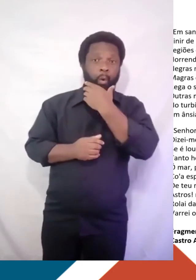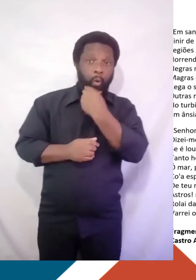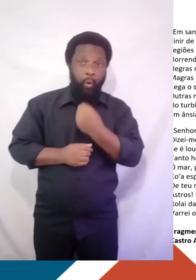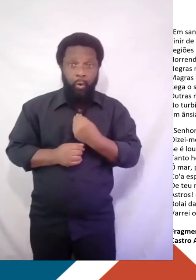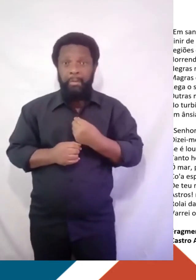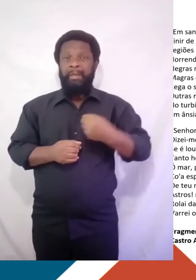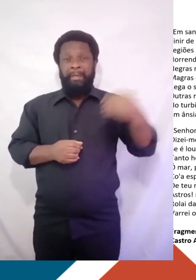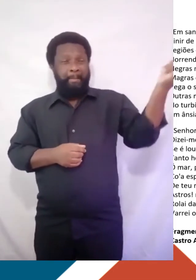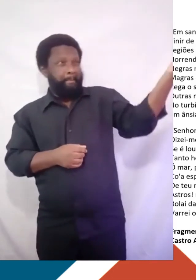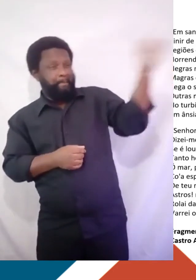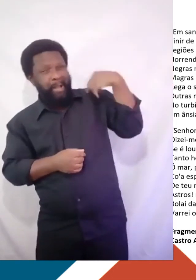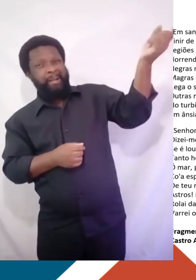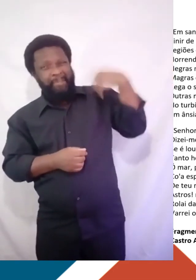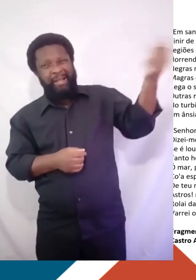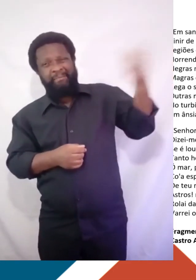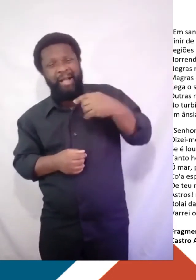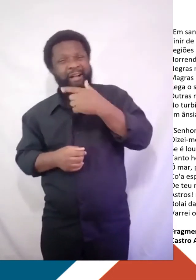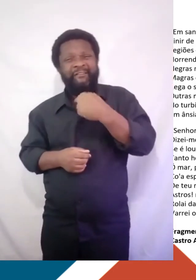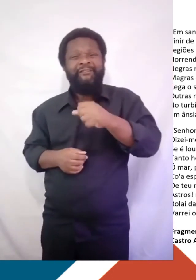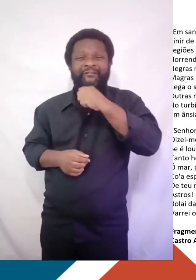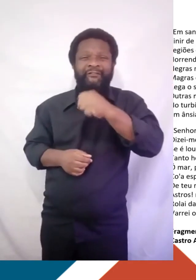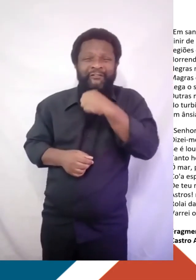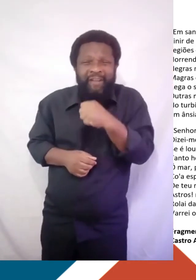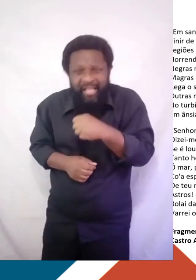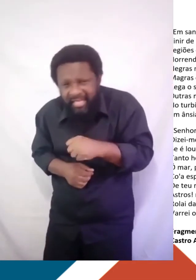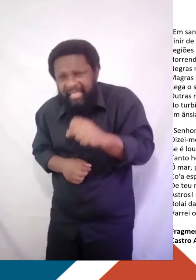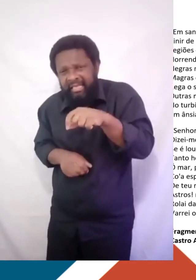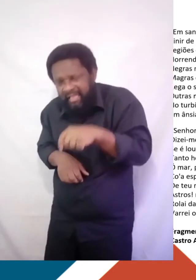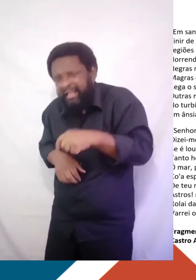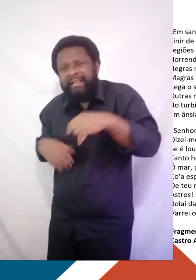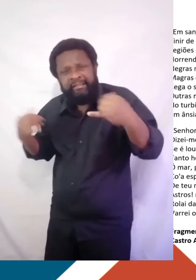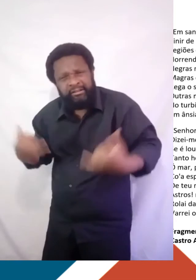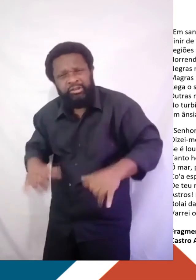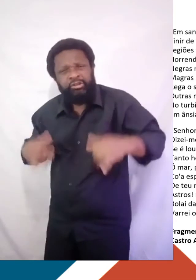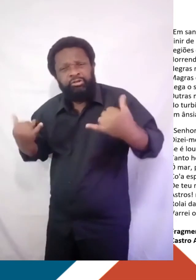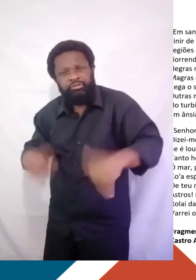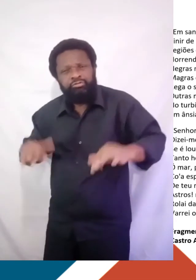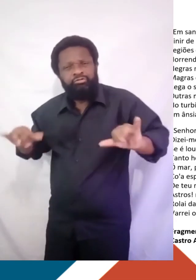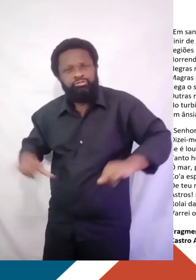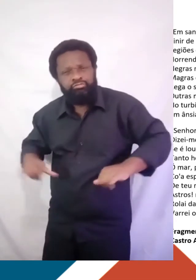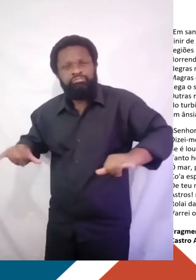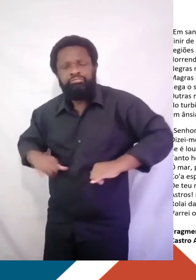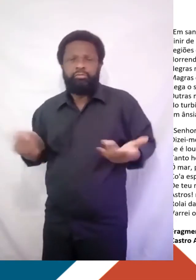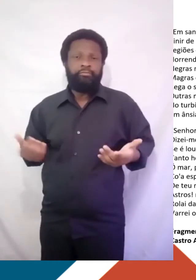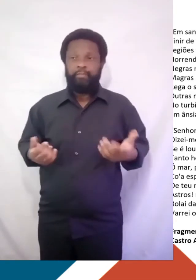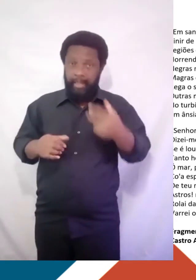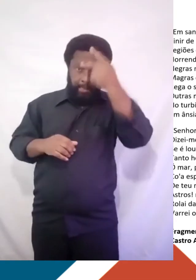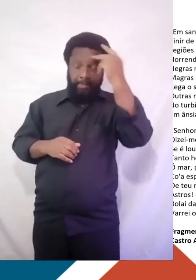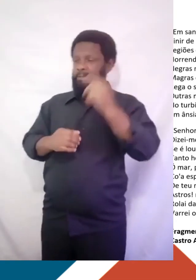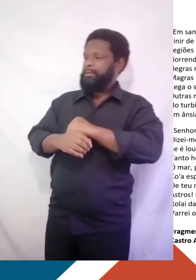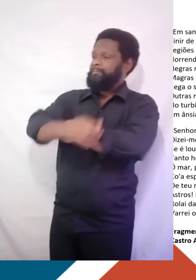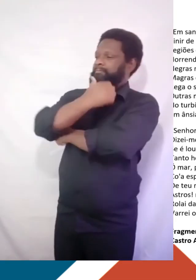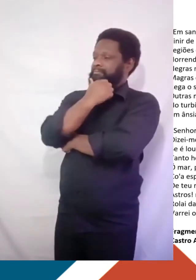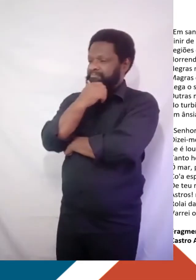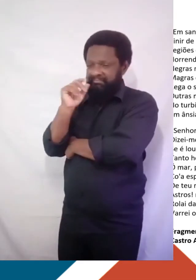que dançam conforme o chicote, os velhos que se arquejam, também com a mesma dor. E diante dessa cena, os marinheiros e o